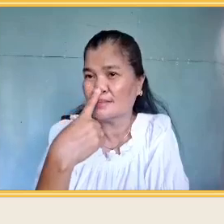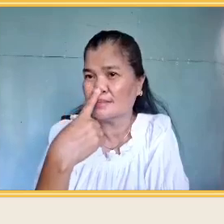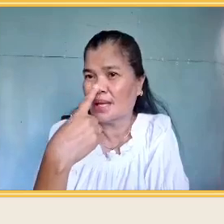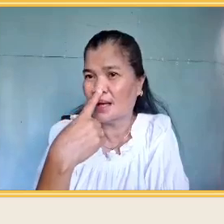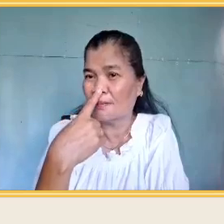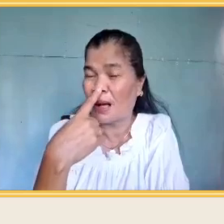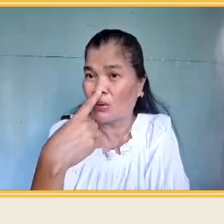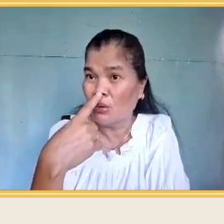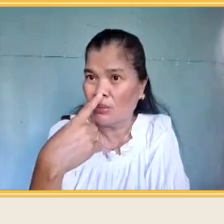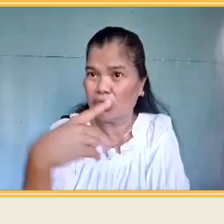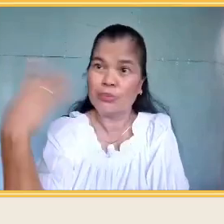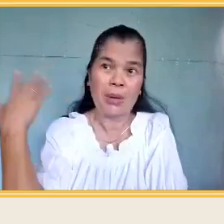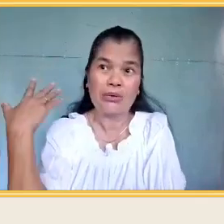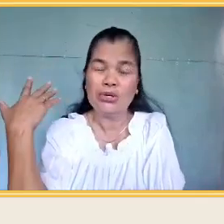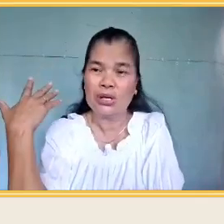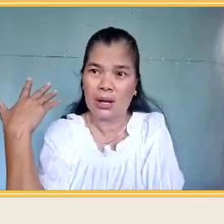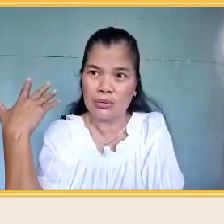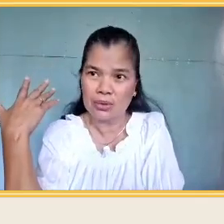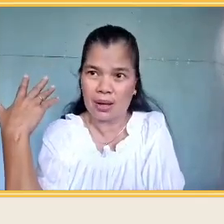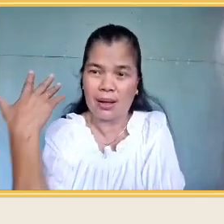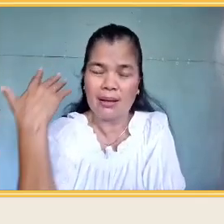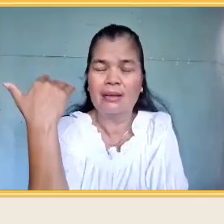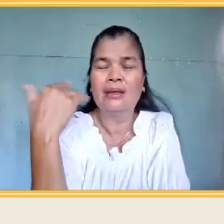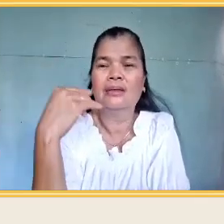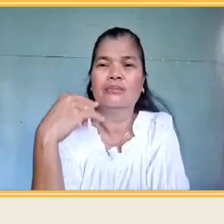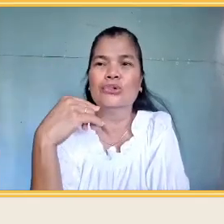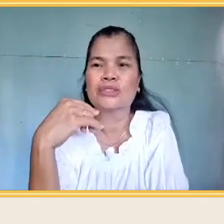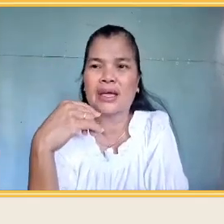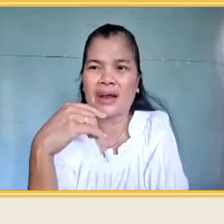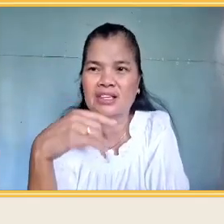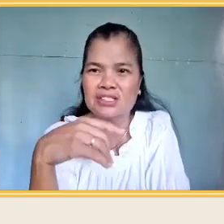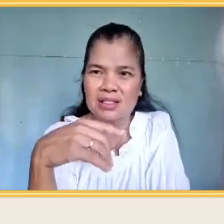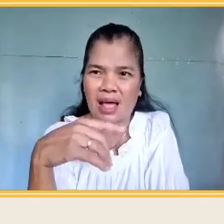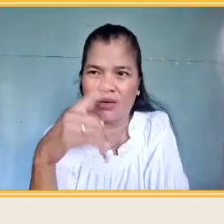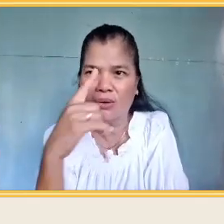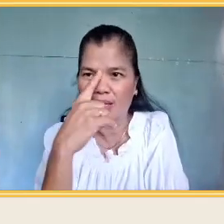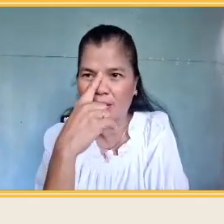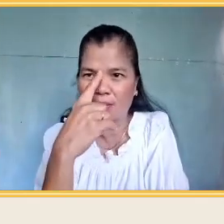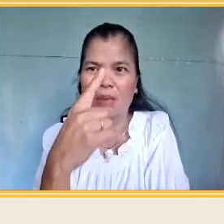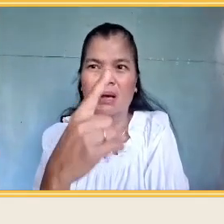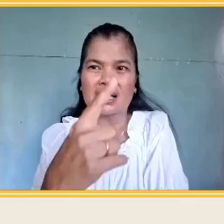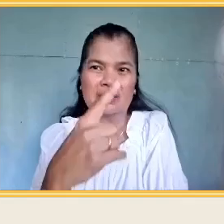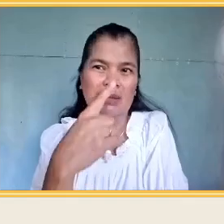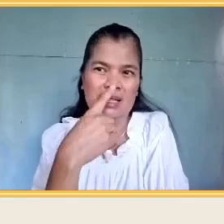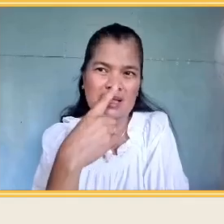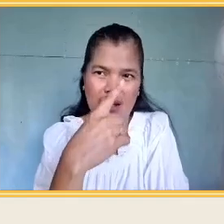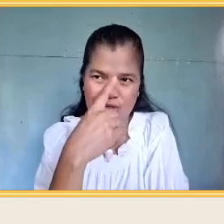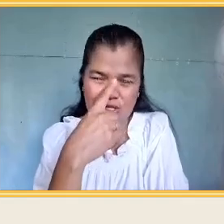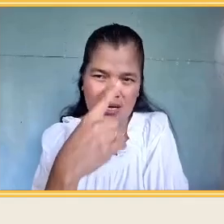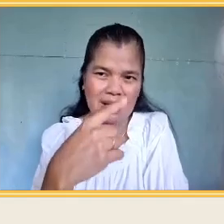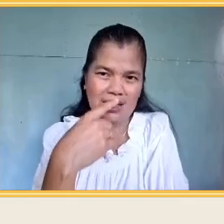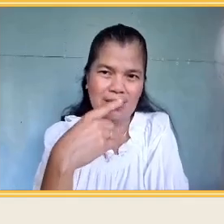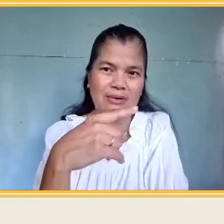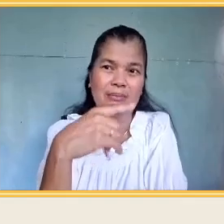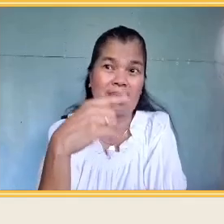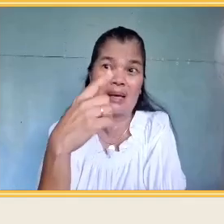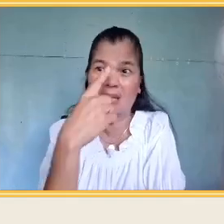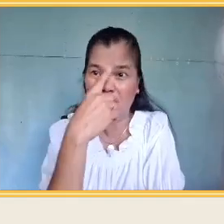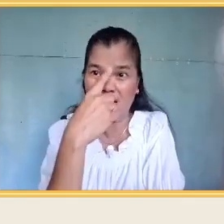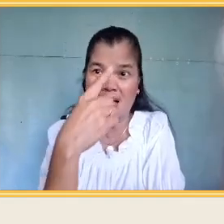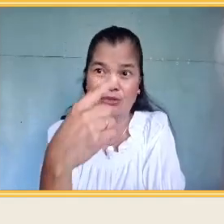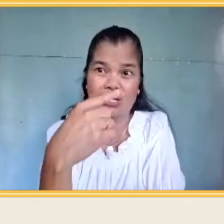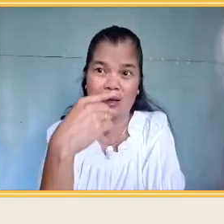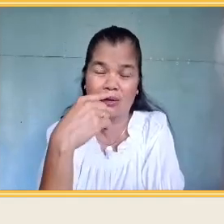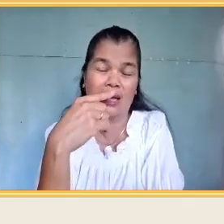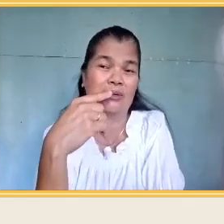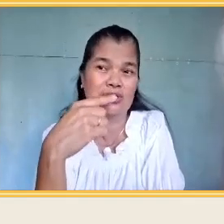yan, pango. Pero hindi na ngayon, multi-race na tayo, kaya may mga matatangos na rin ang ilong. Marami